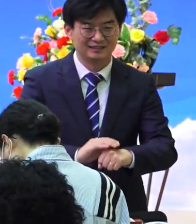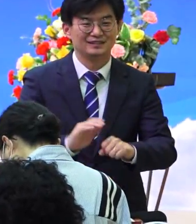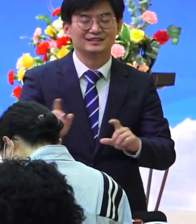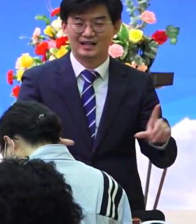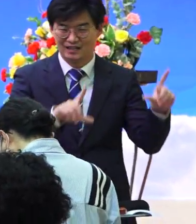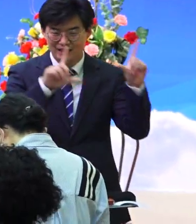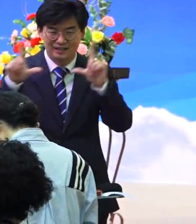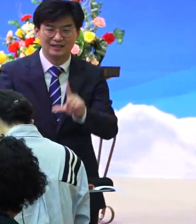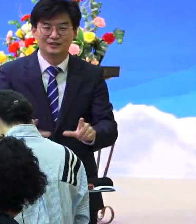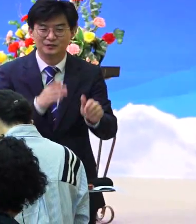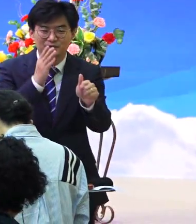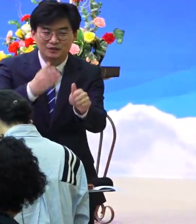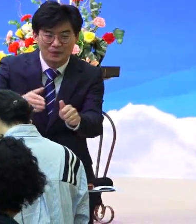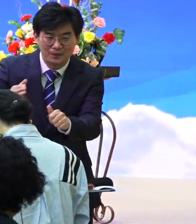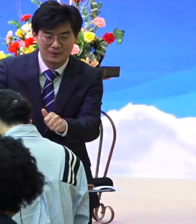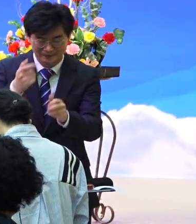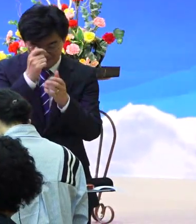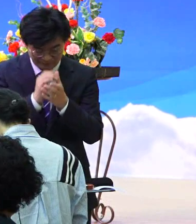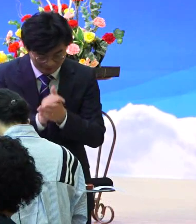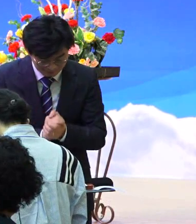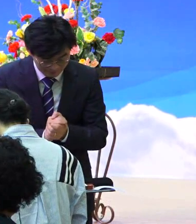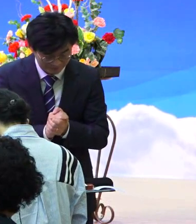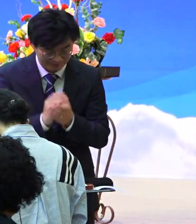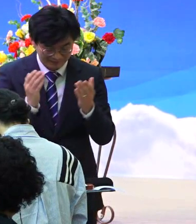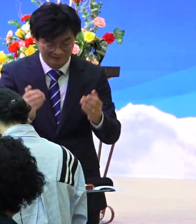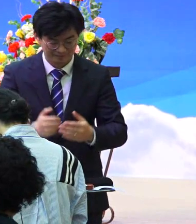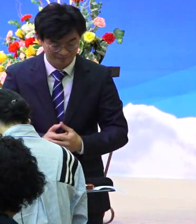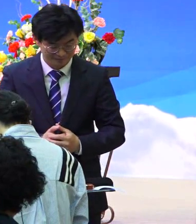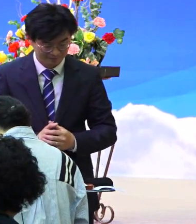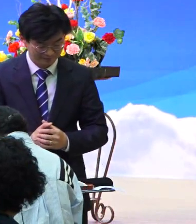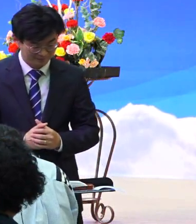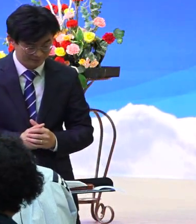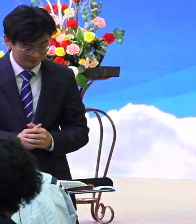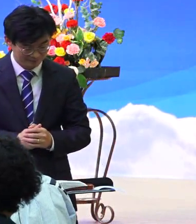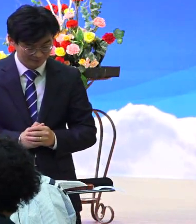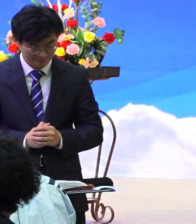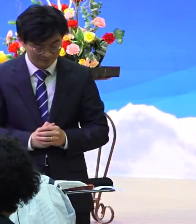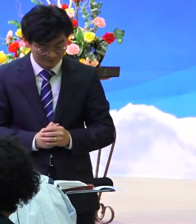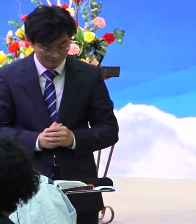아이들 다 되기를 간절히 소망합니다. 기도하겠습니다.